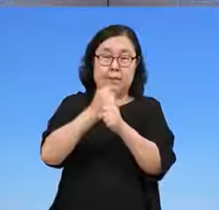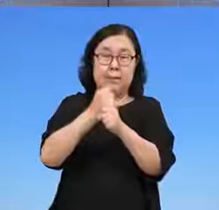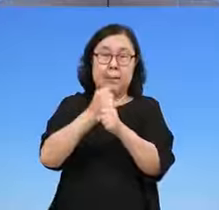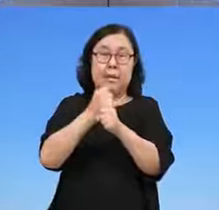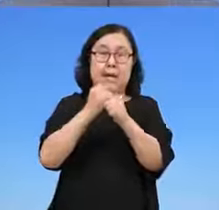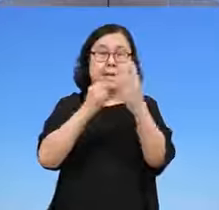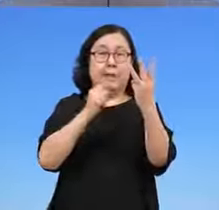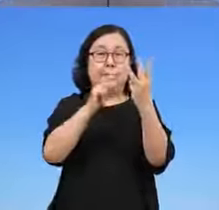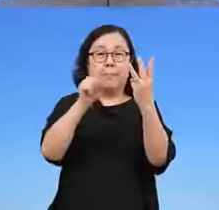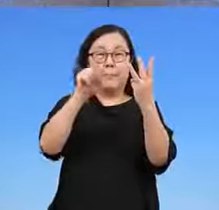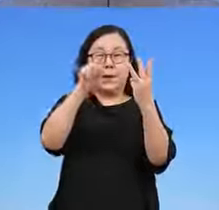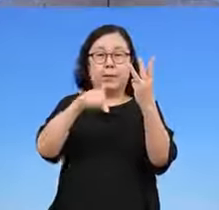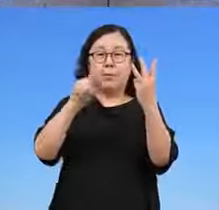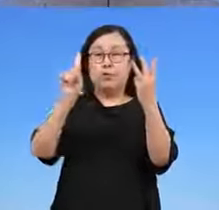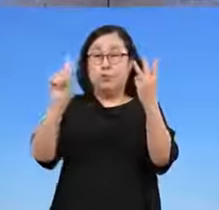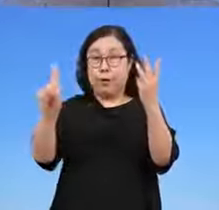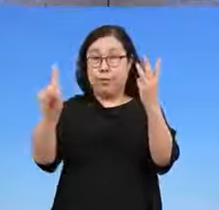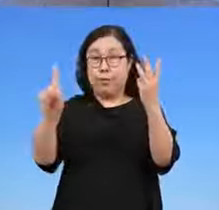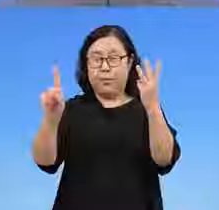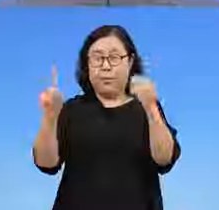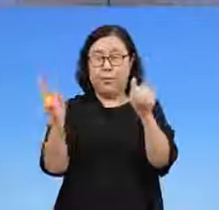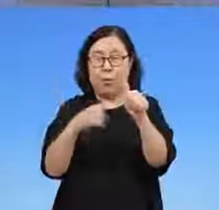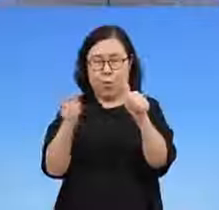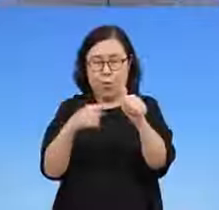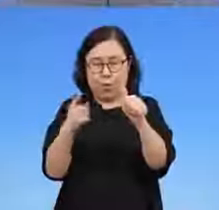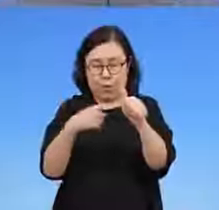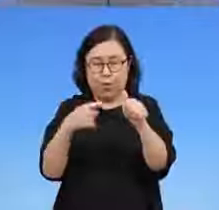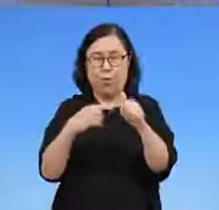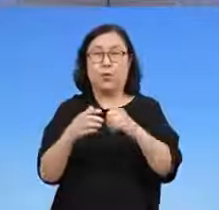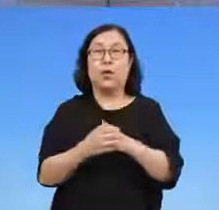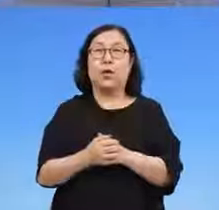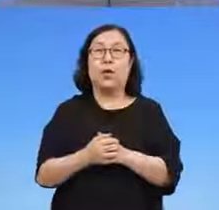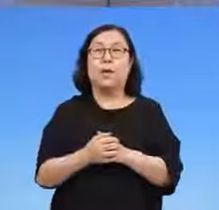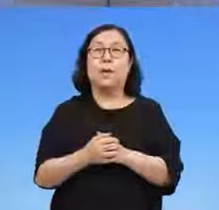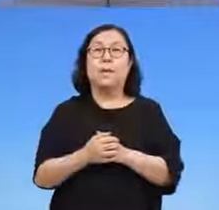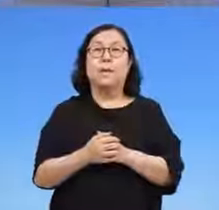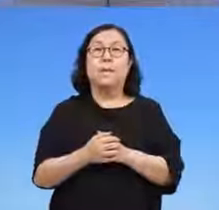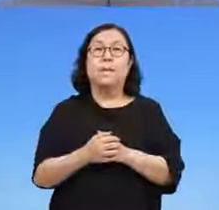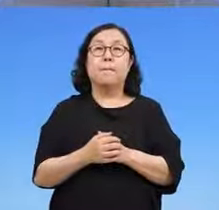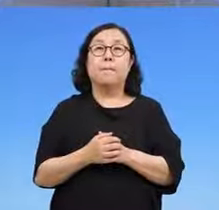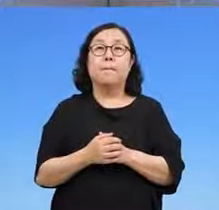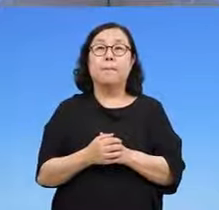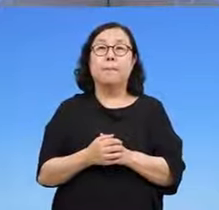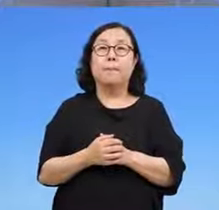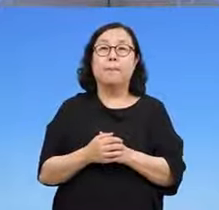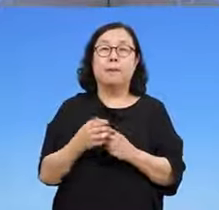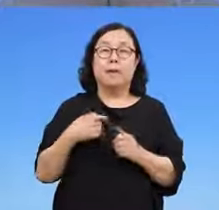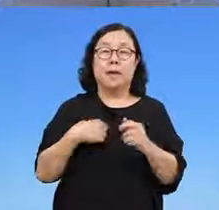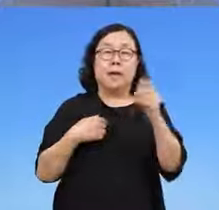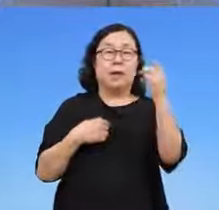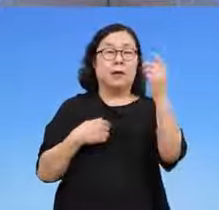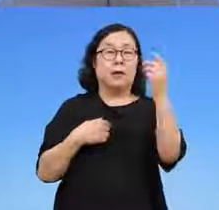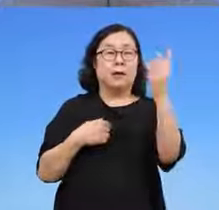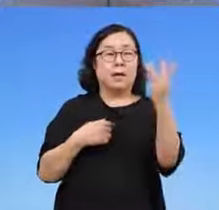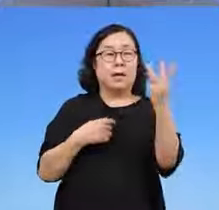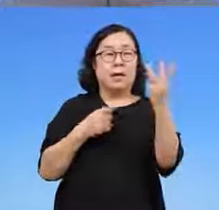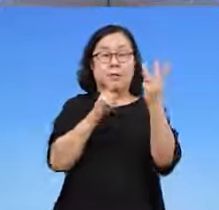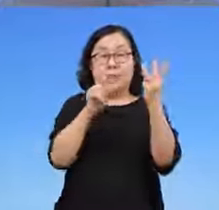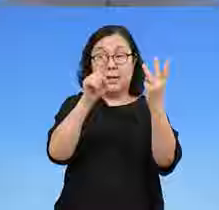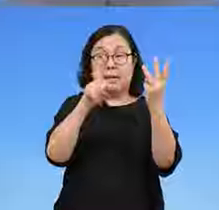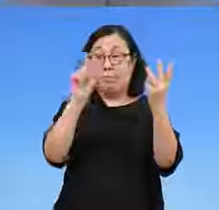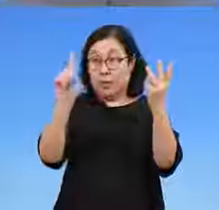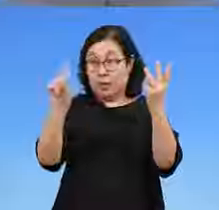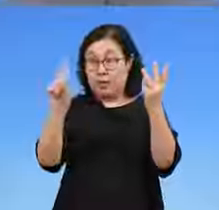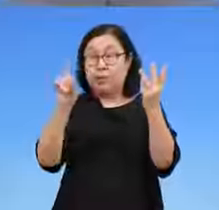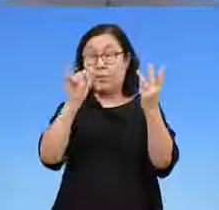3+1 교훈. 나 요새 할인마트를 너무 자주 가, 심부름을 자주 가가지고 이거 사면 +1